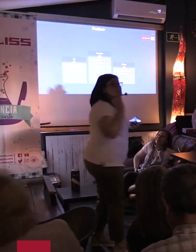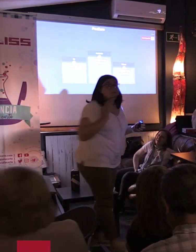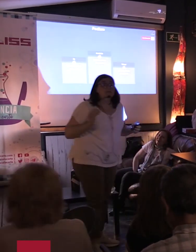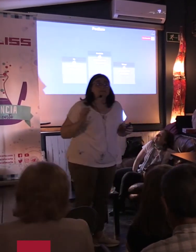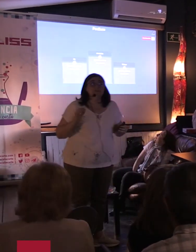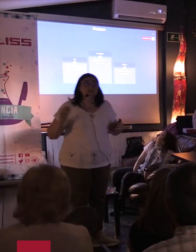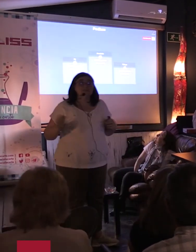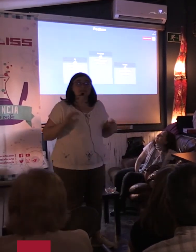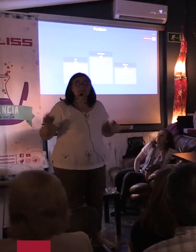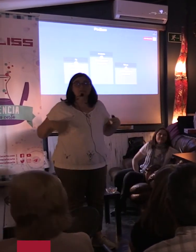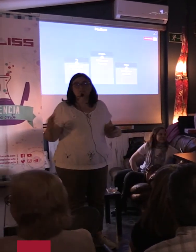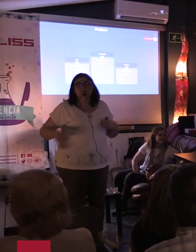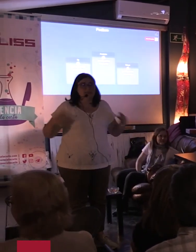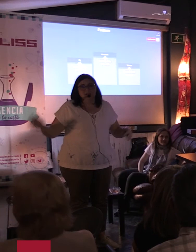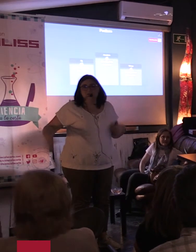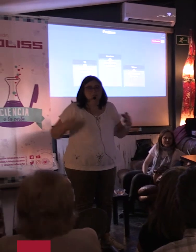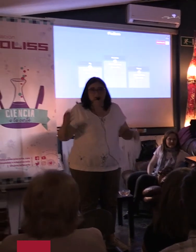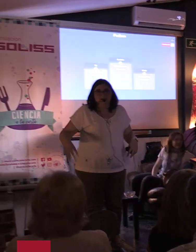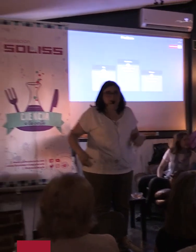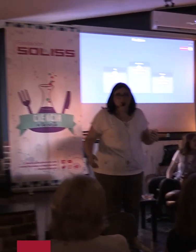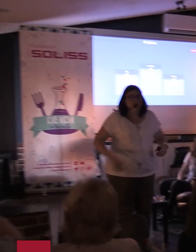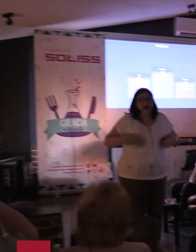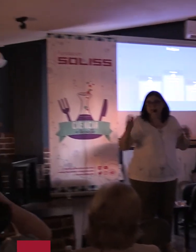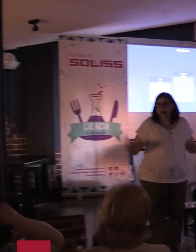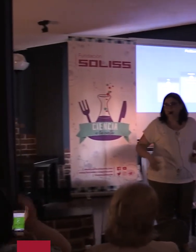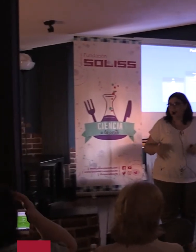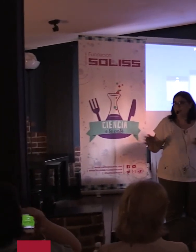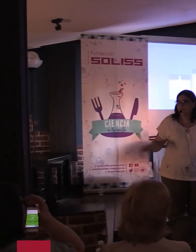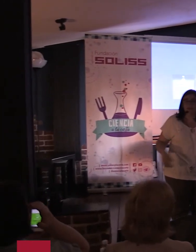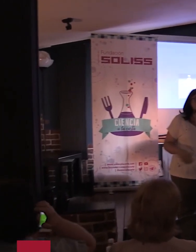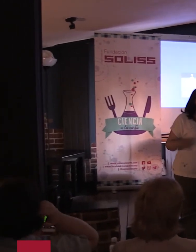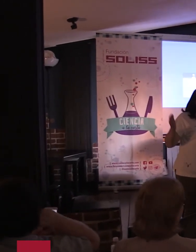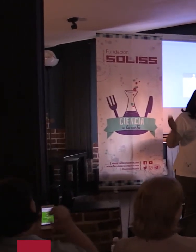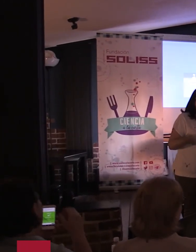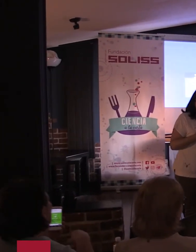bueno, pues 10 minutitos de descanso para que os levantéis, estiréis